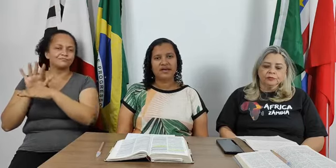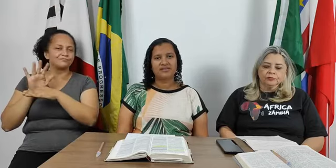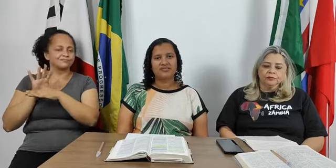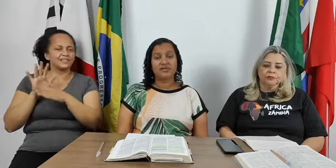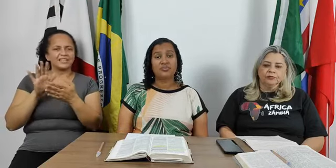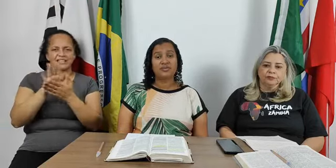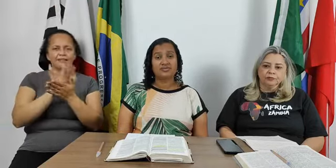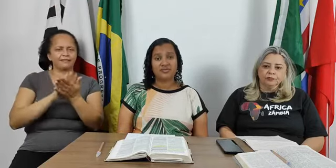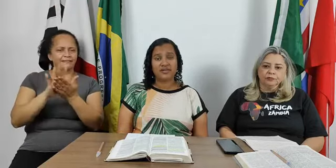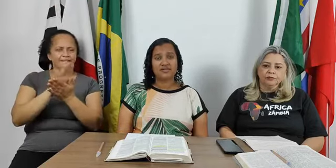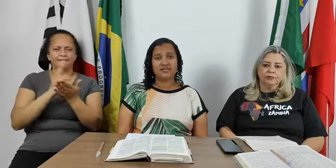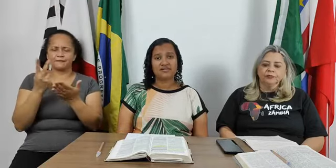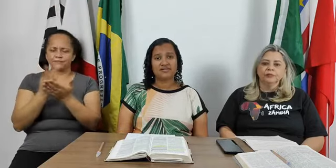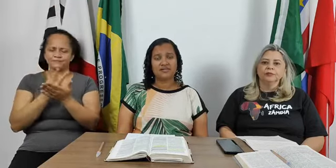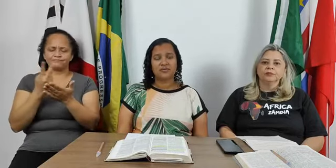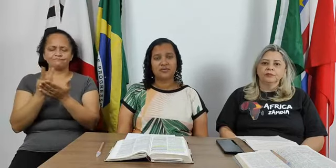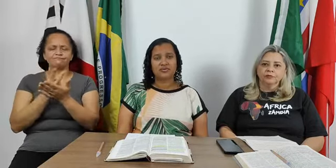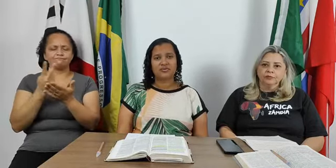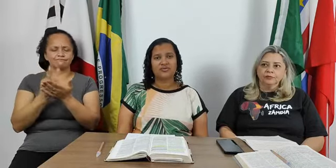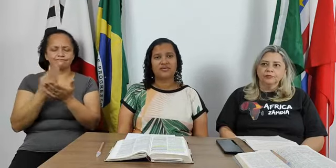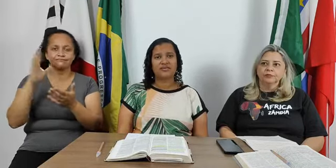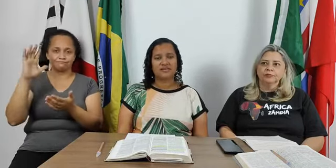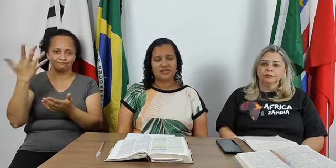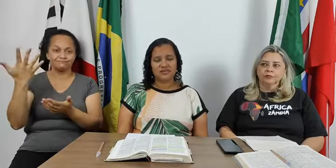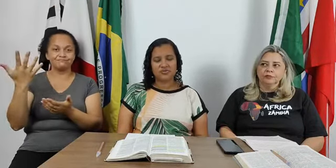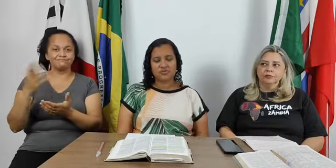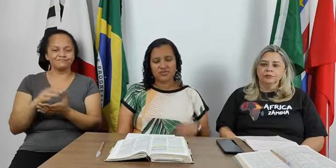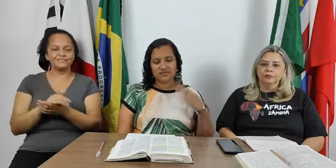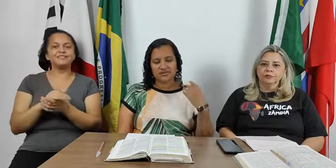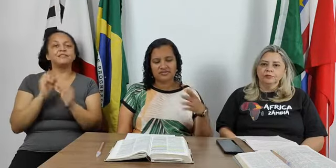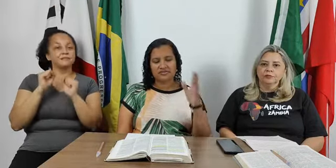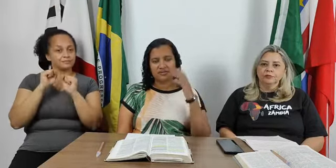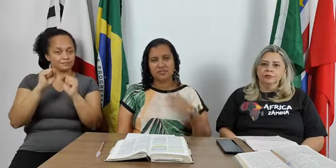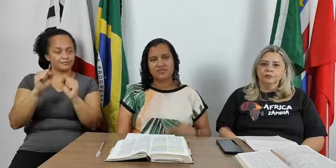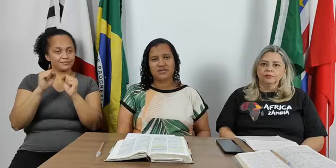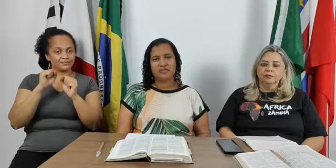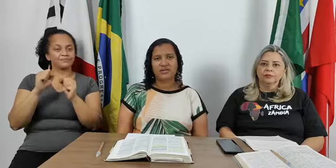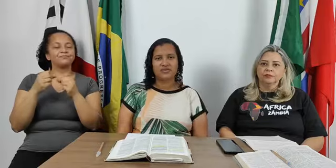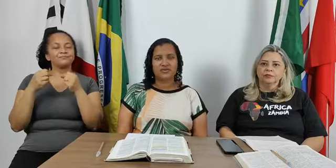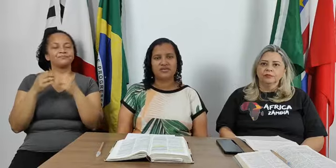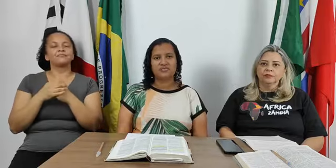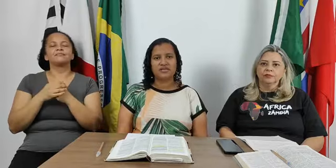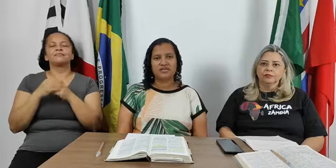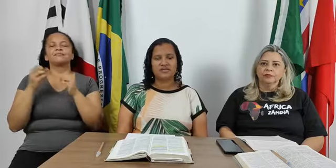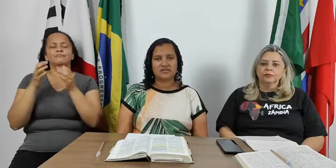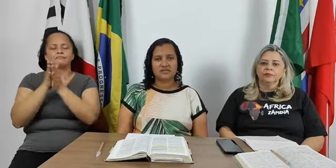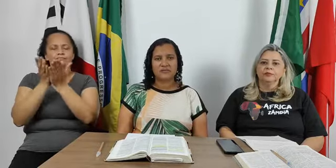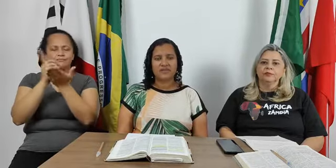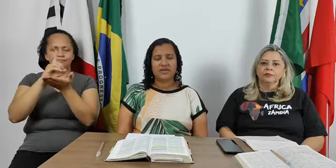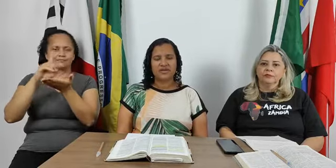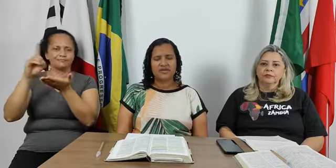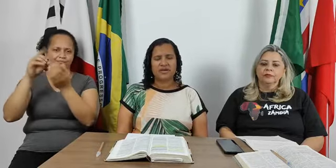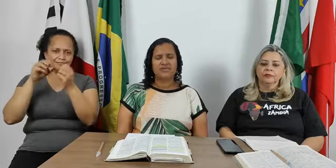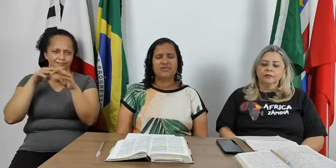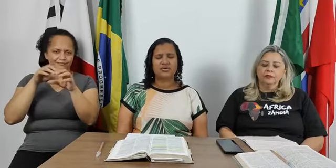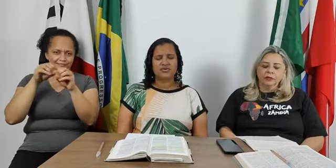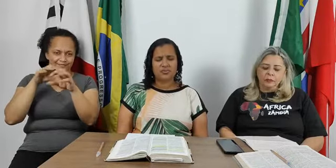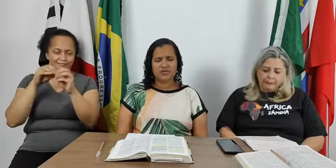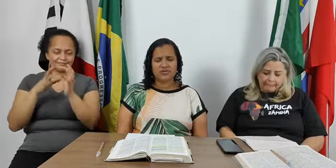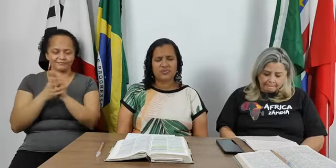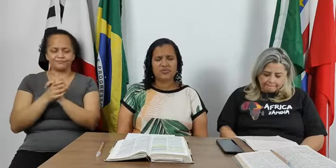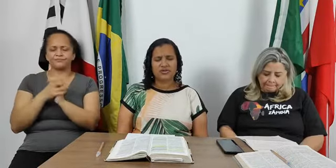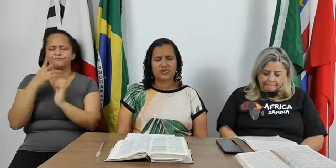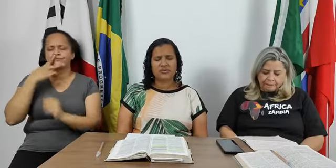mais de errado, nenhuma interferência possa acontecer e a gente possa dar prosseguimento a essa ministração. Paizinho,